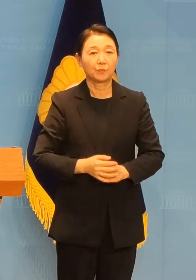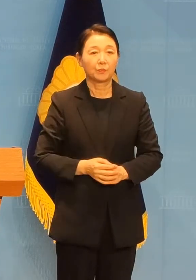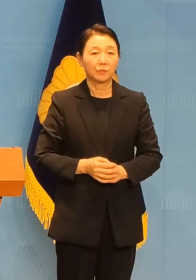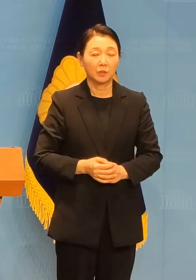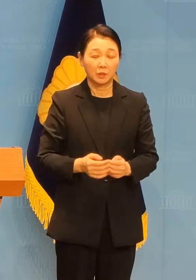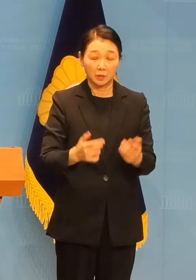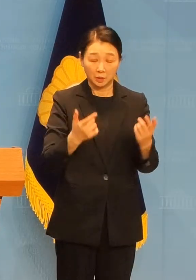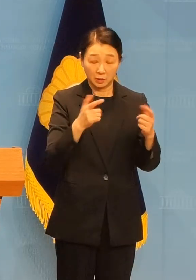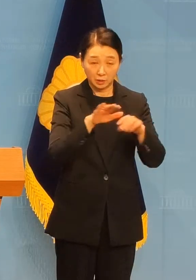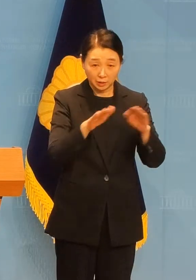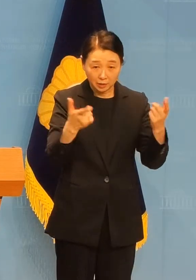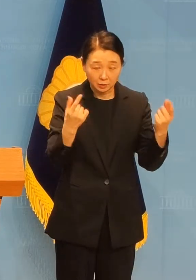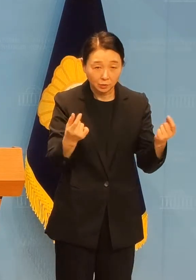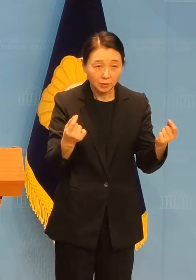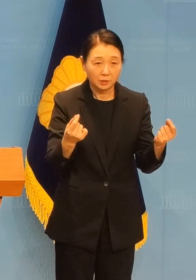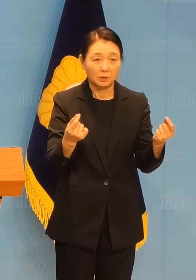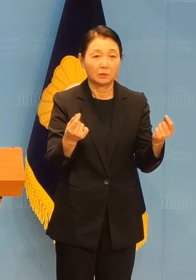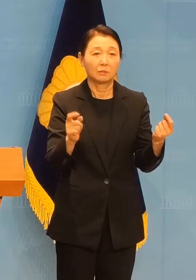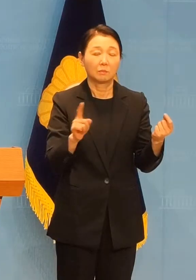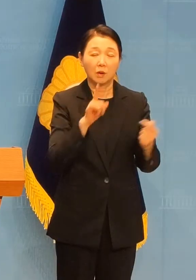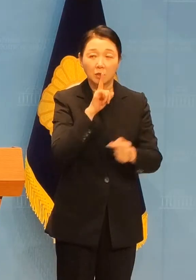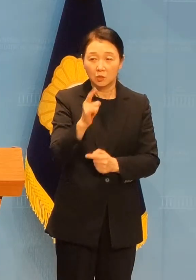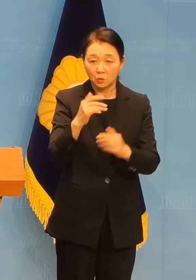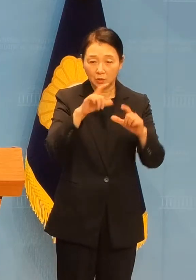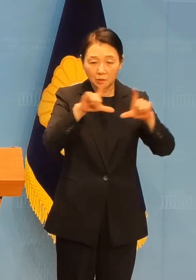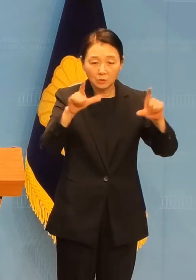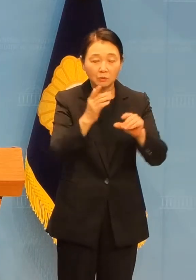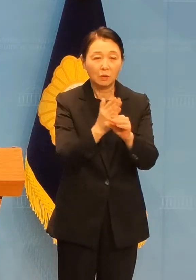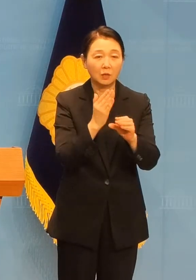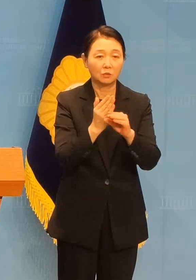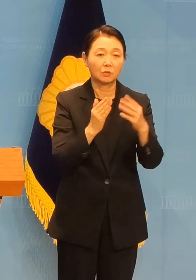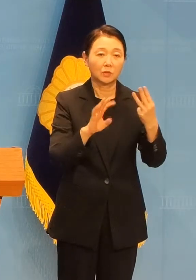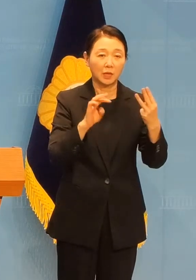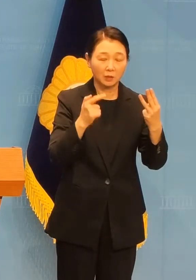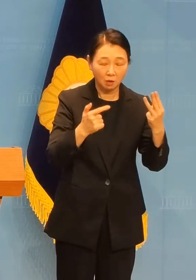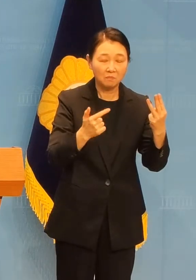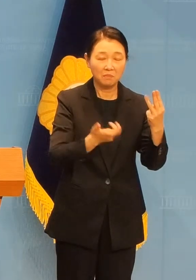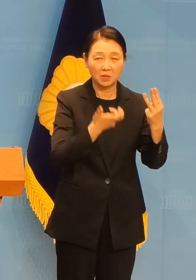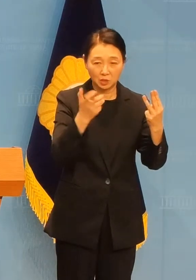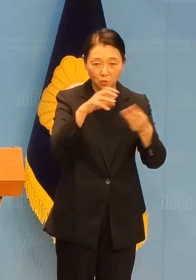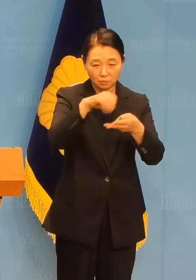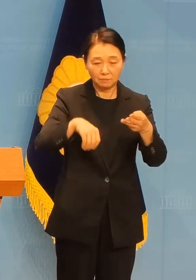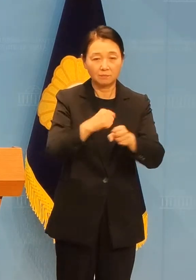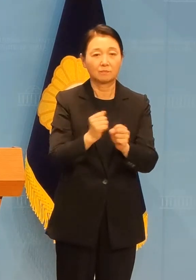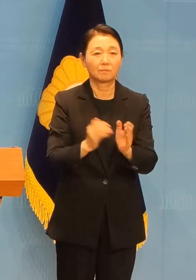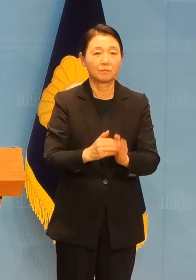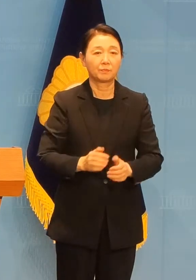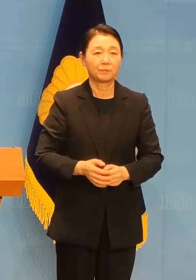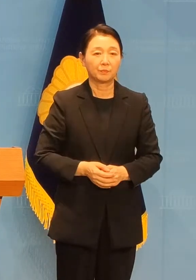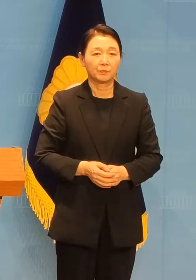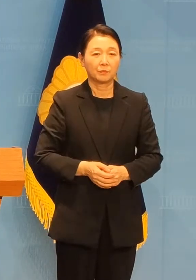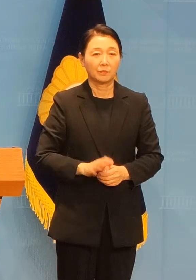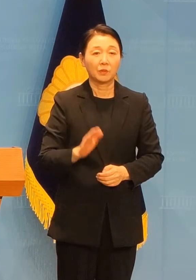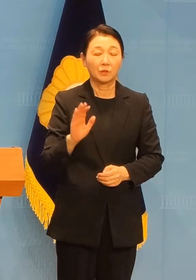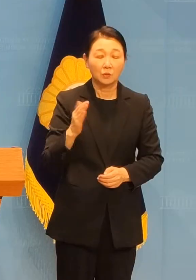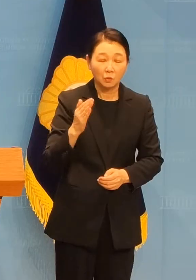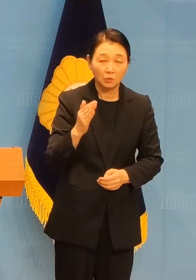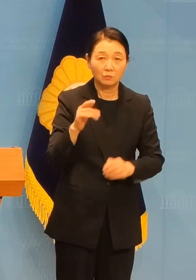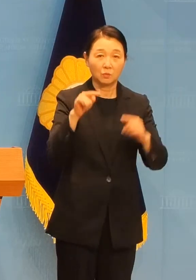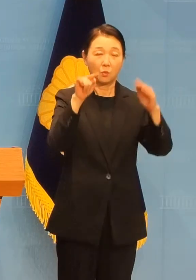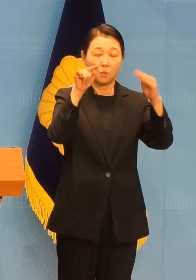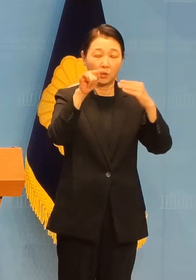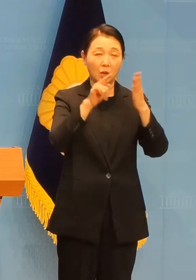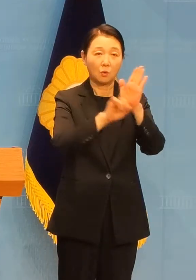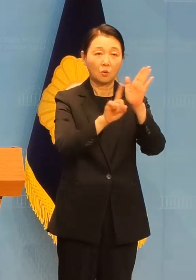동일 기간 동안 신고된 현수막 가운데 3건이 이동 및 철거 조치되었다는 말씀드립니다. 최근 5개